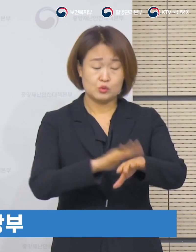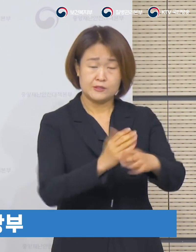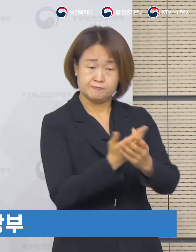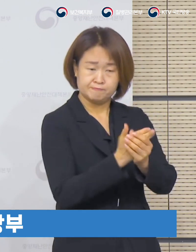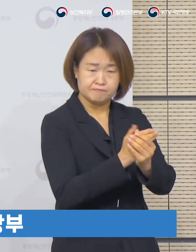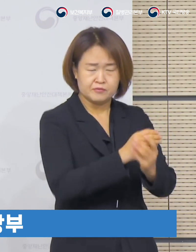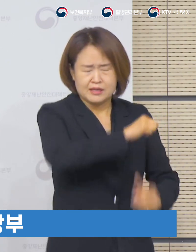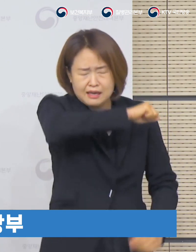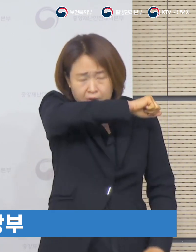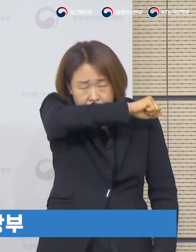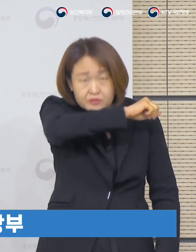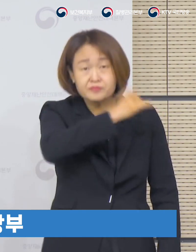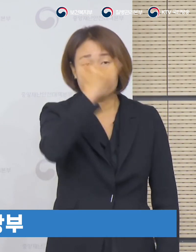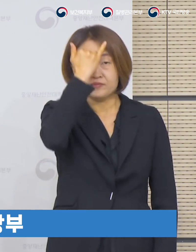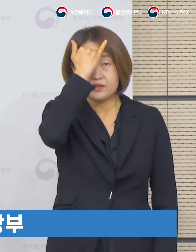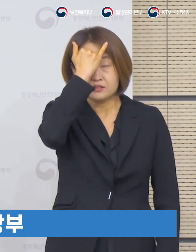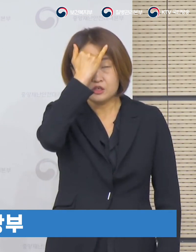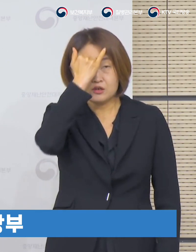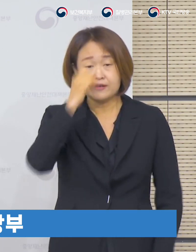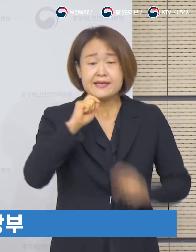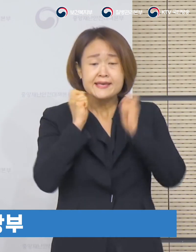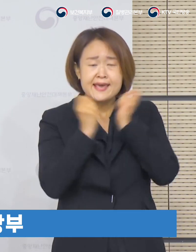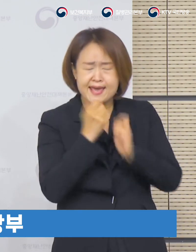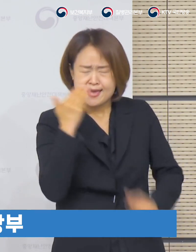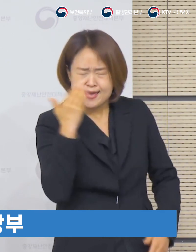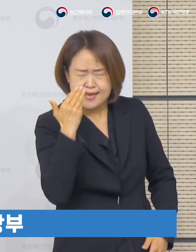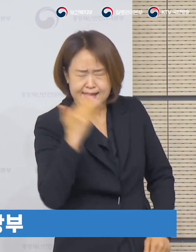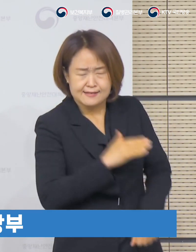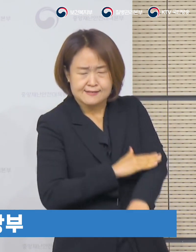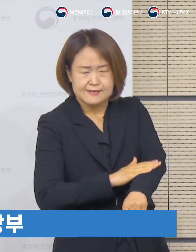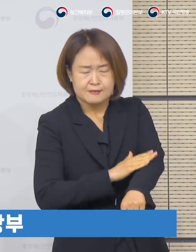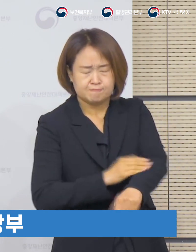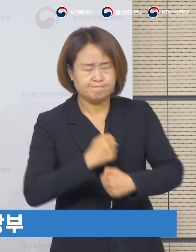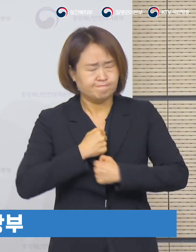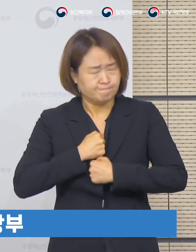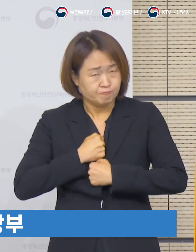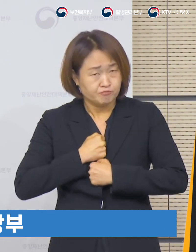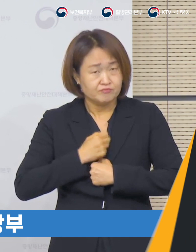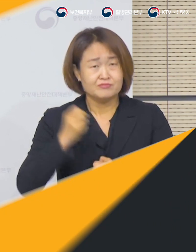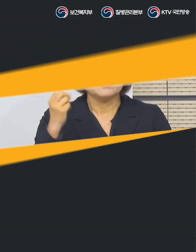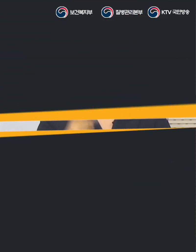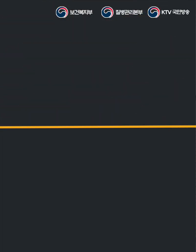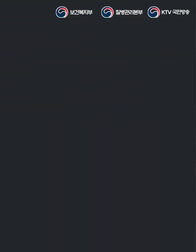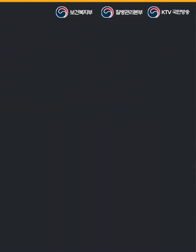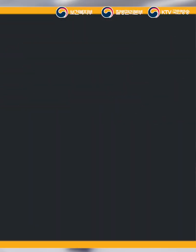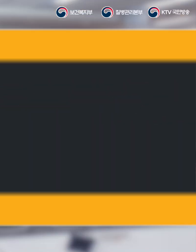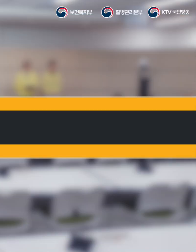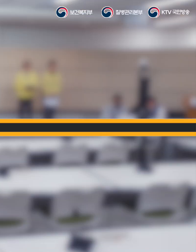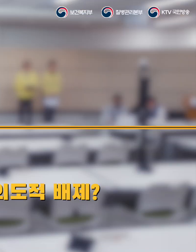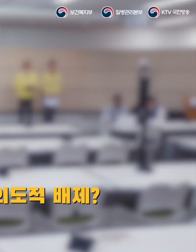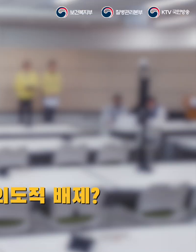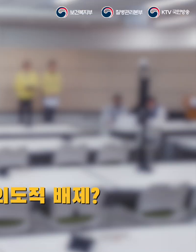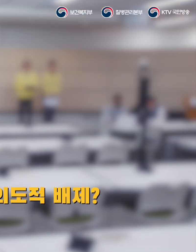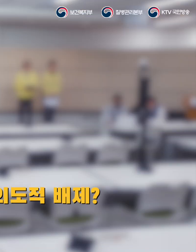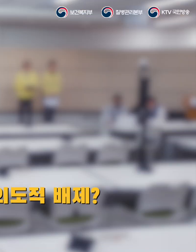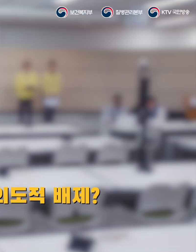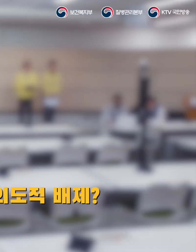씻기와 기침 예절과 같은 개인 위생 수칙을 준수하여 주시기를 거듭 부탁드립니다.